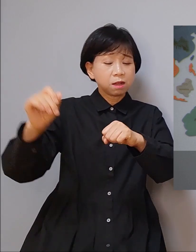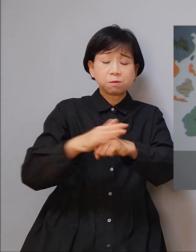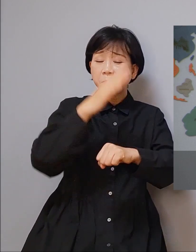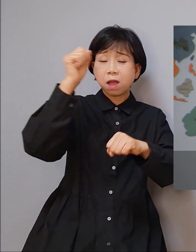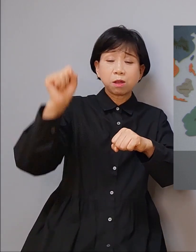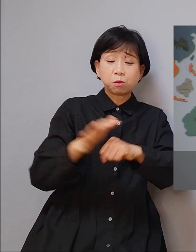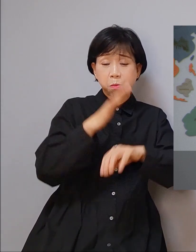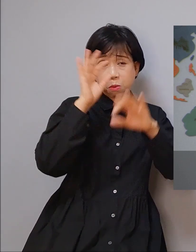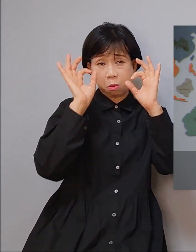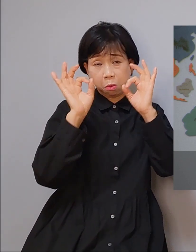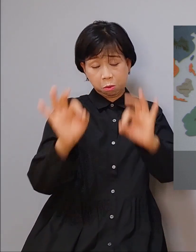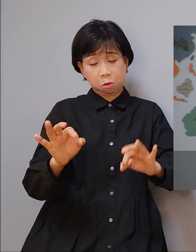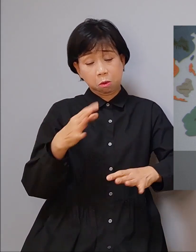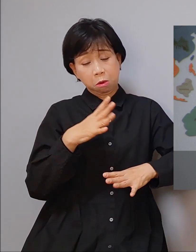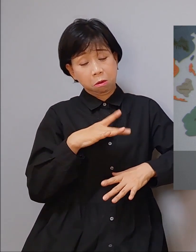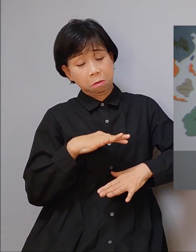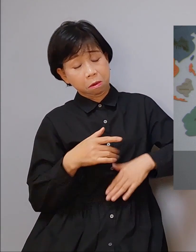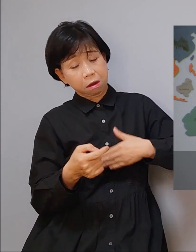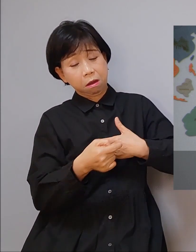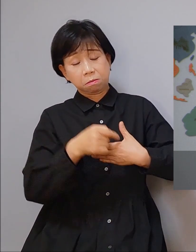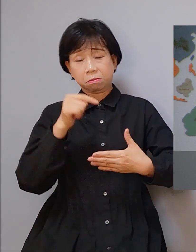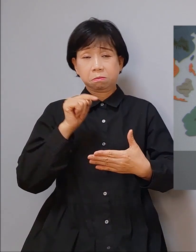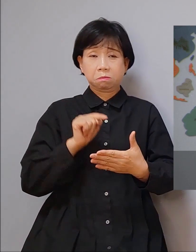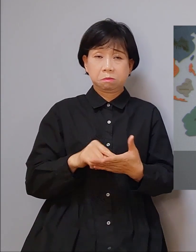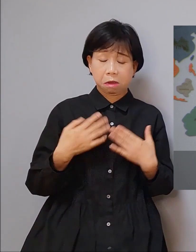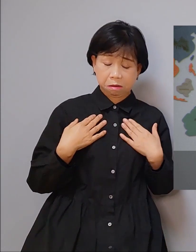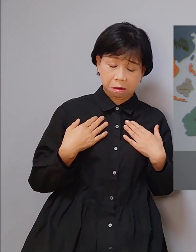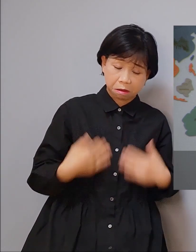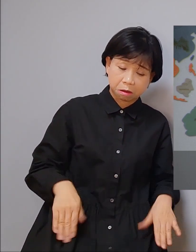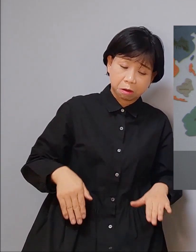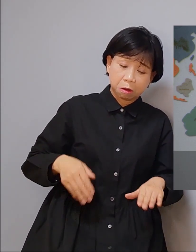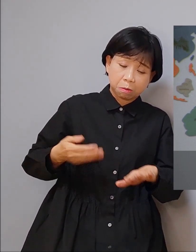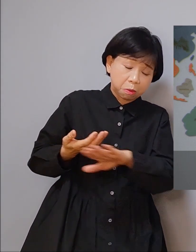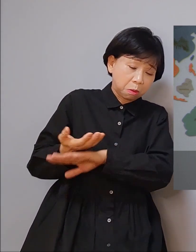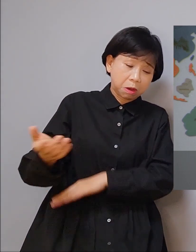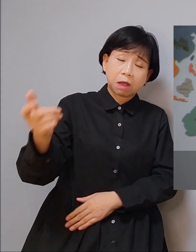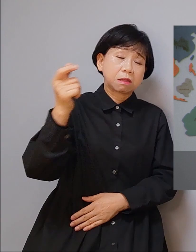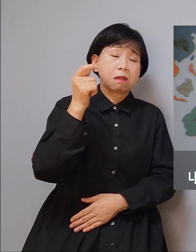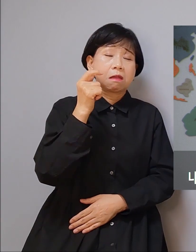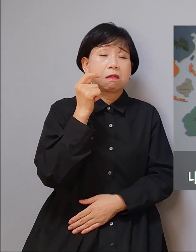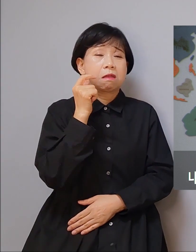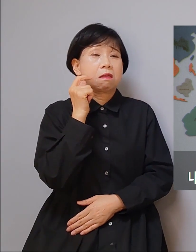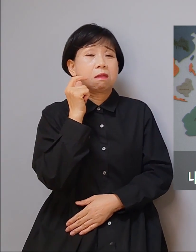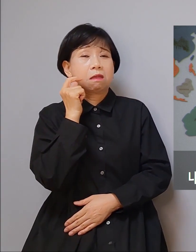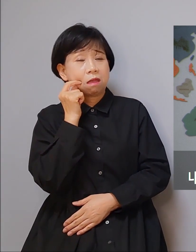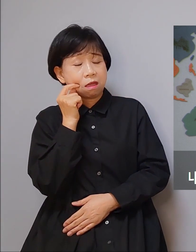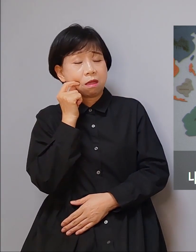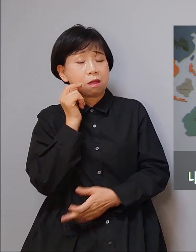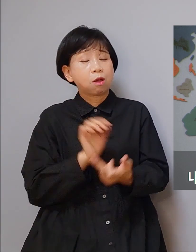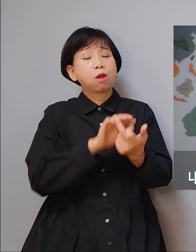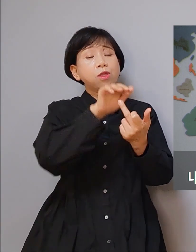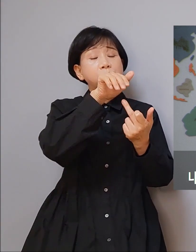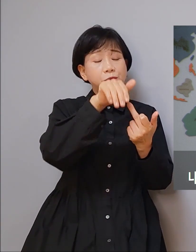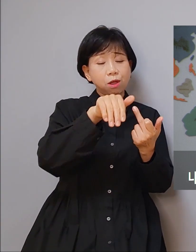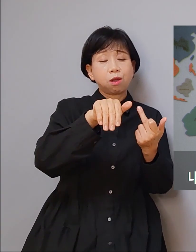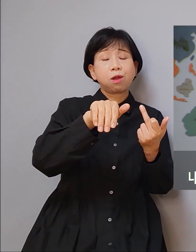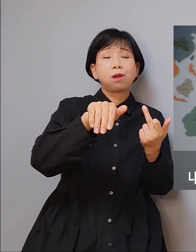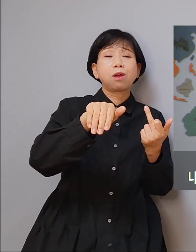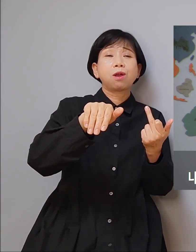찰싹거리는 작은 파도 보고 마음 약하여 못 가네.